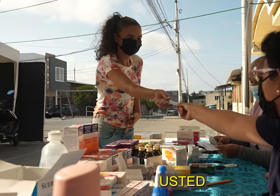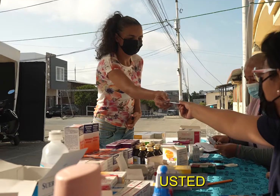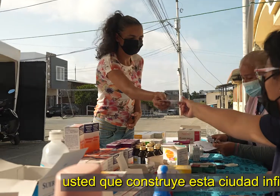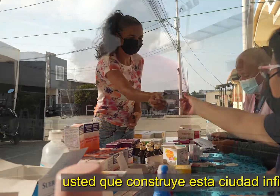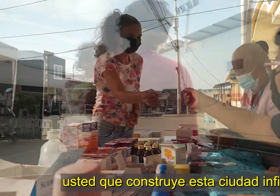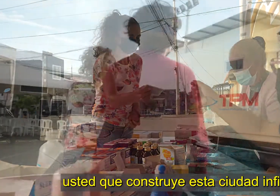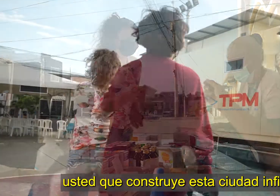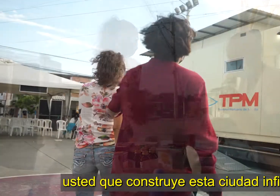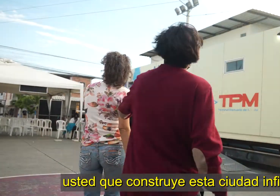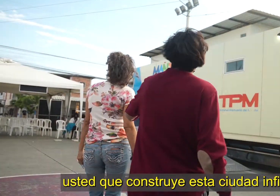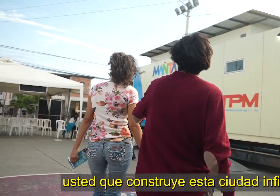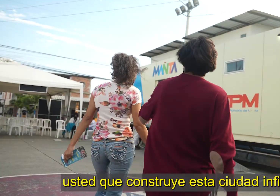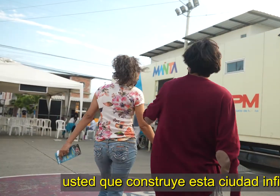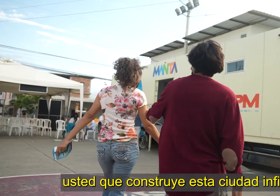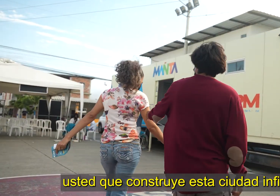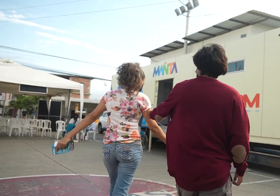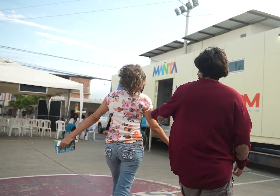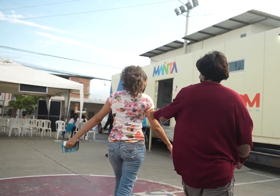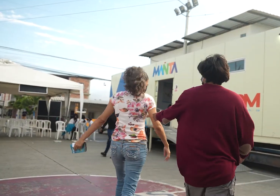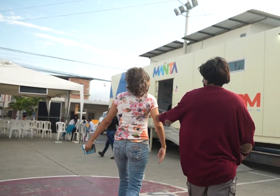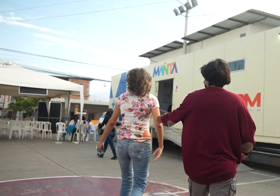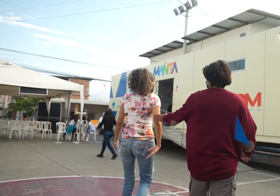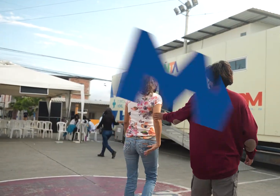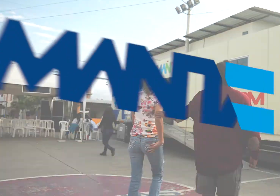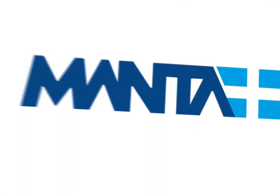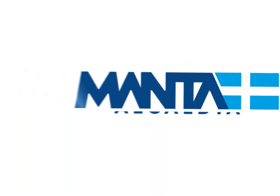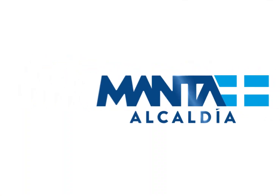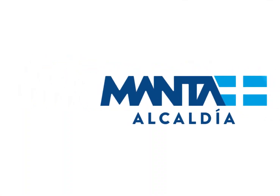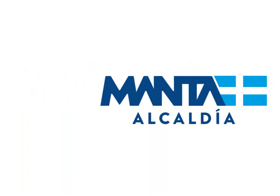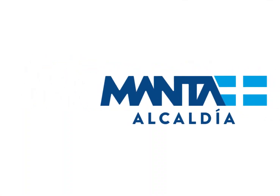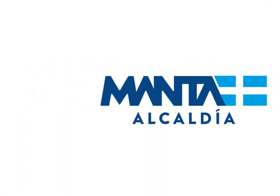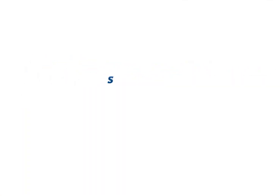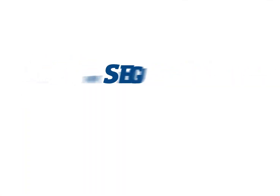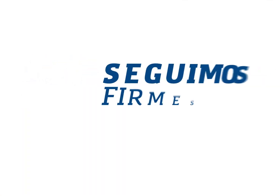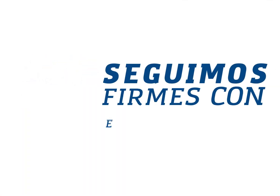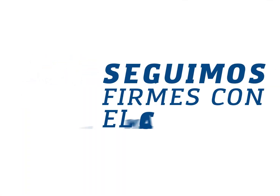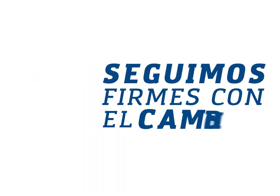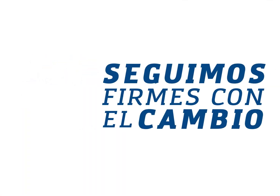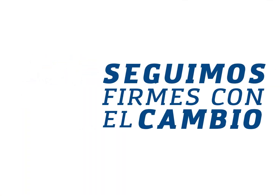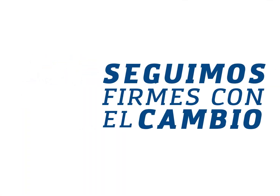Usted que construye esta ciudad infinita. Seguimos firmes, firmes con el cambio.